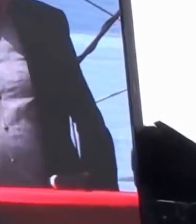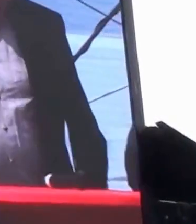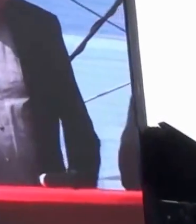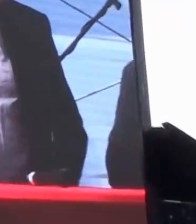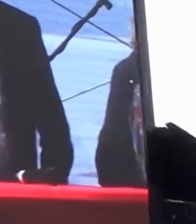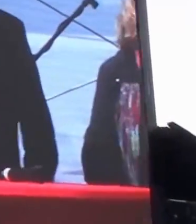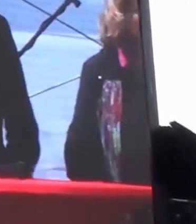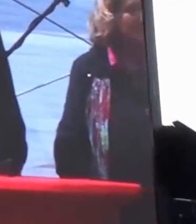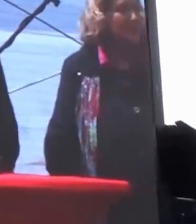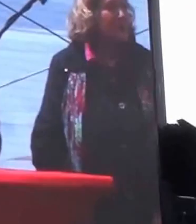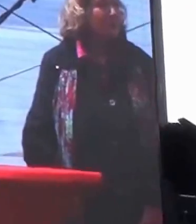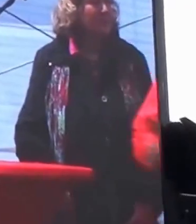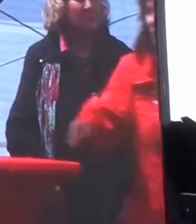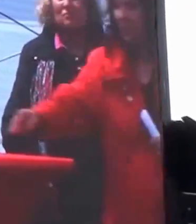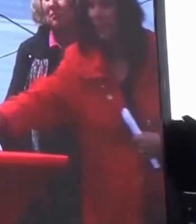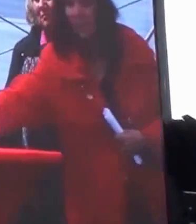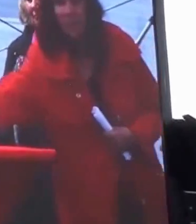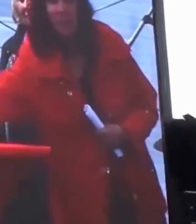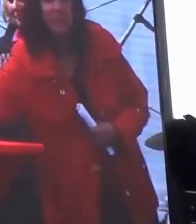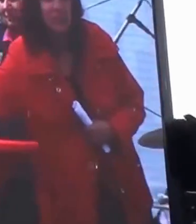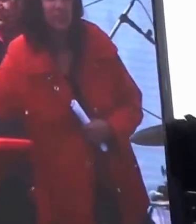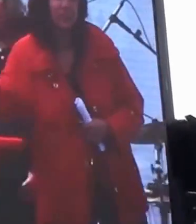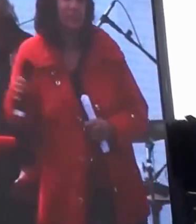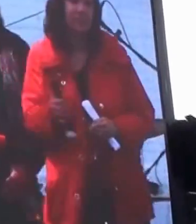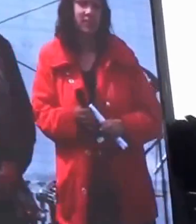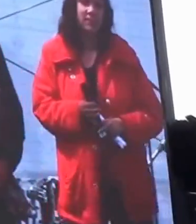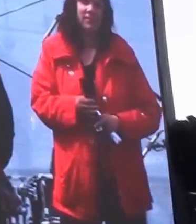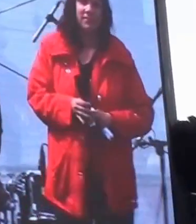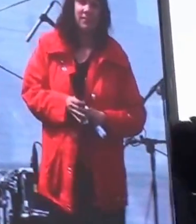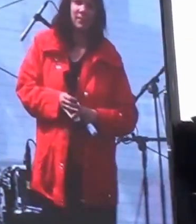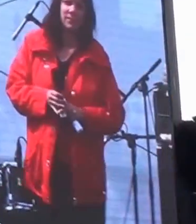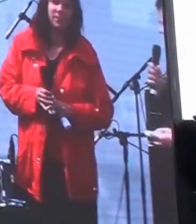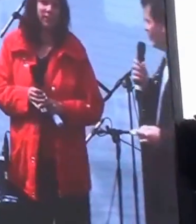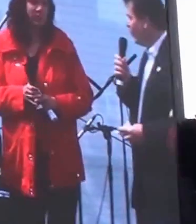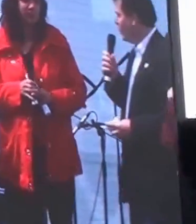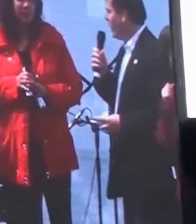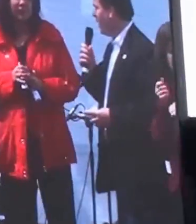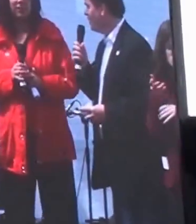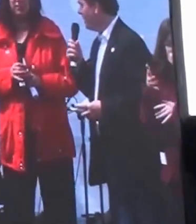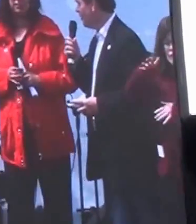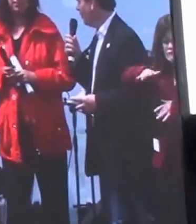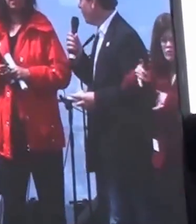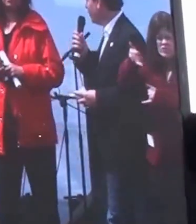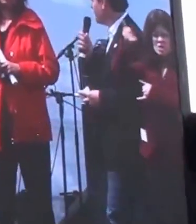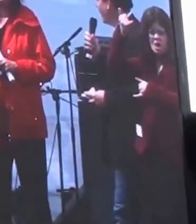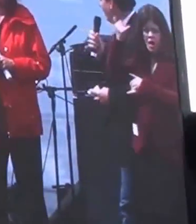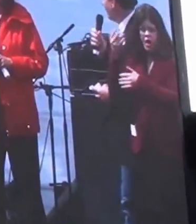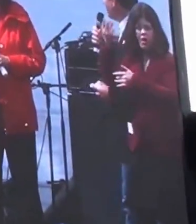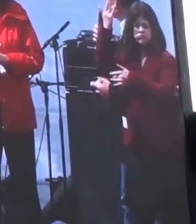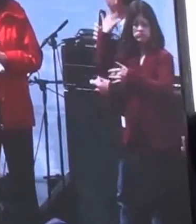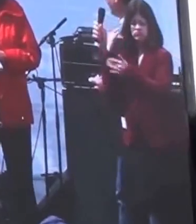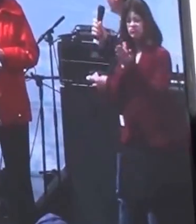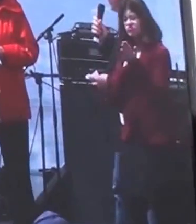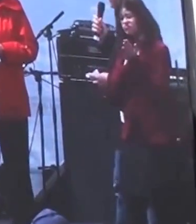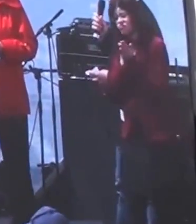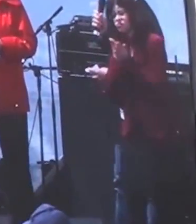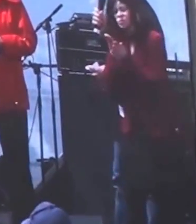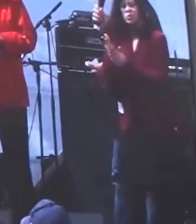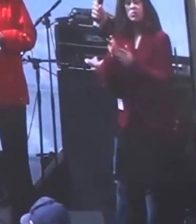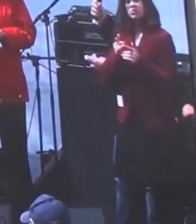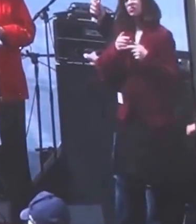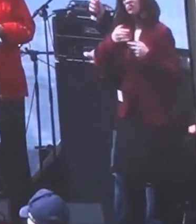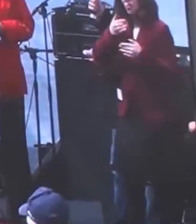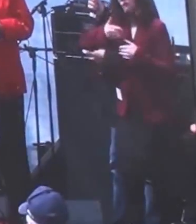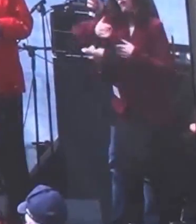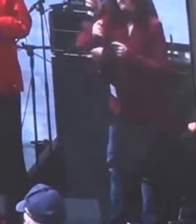Katrin Werner, die Linke hat in den letzten 15 Jahren in jeder Wahlperiode einen Antrag für ein Bundesteilhabegesetz eingebracht. Die sind